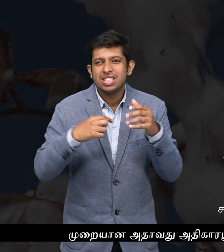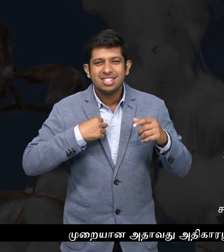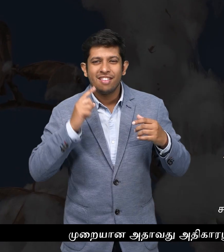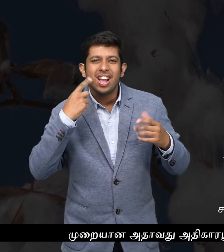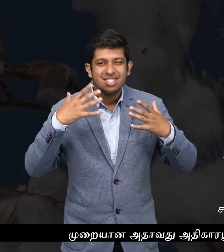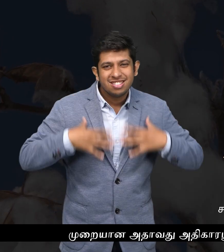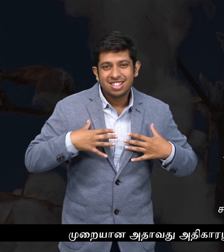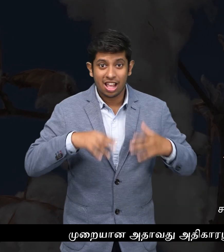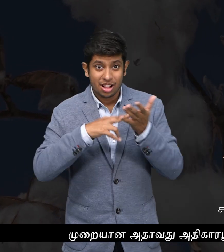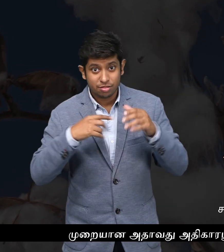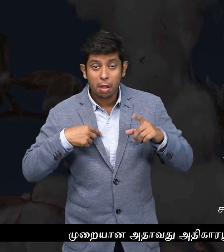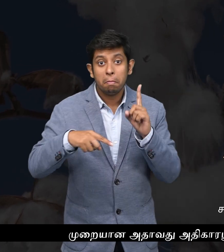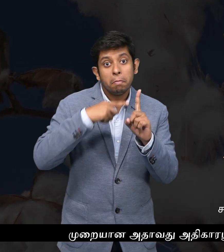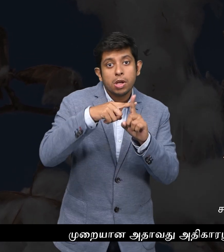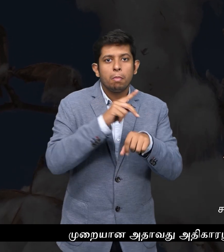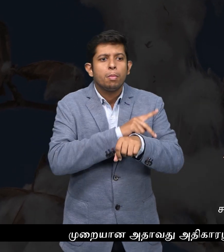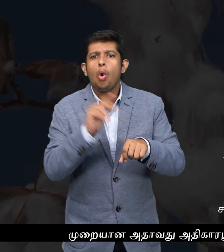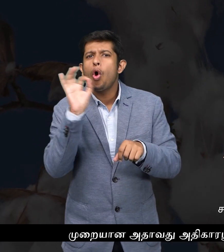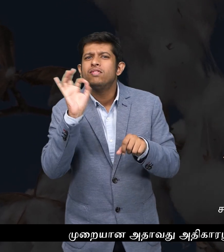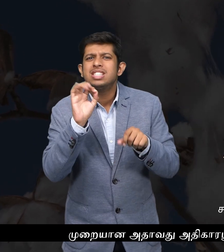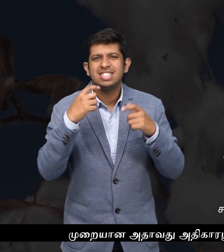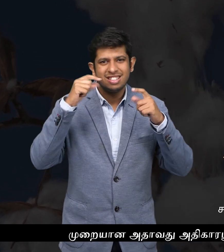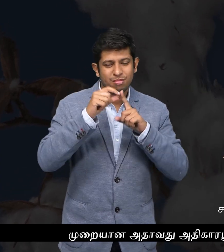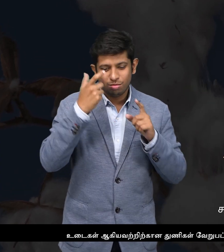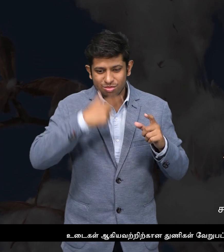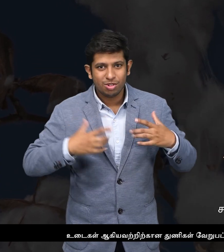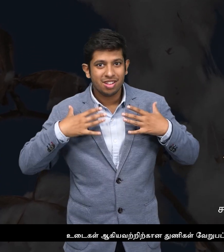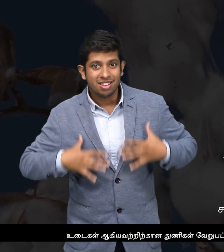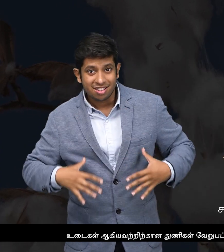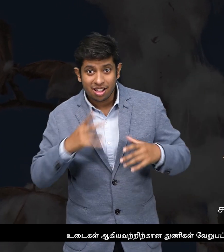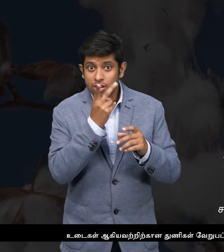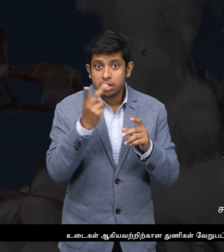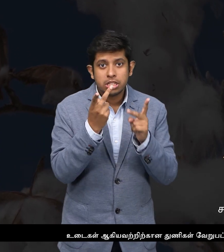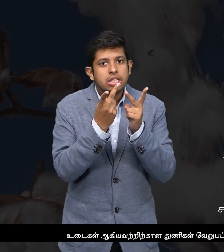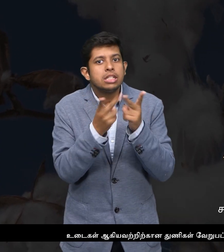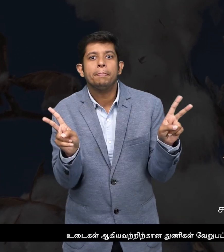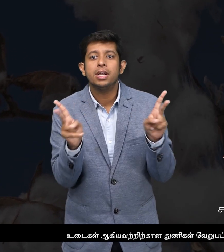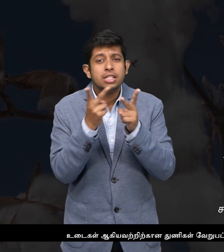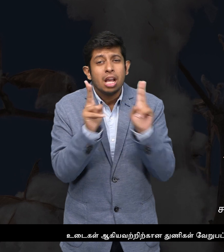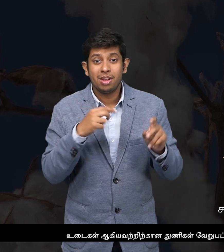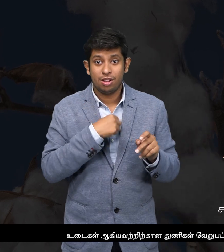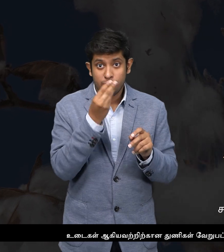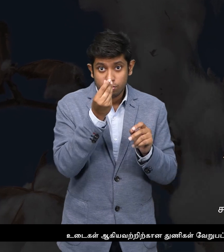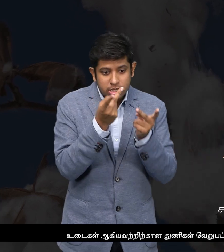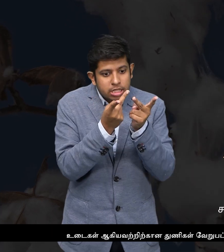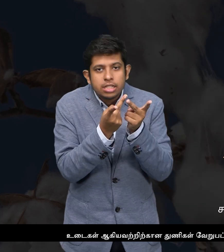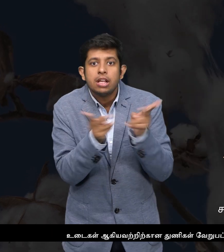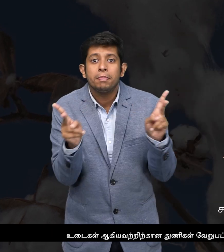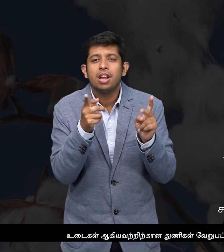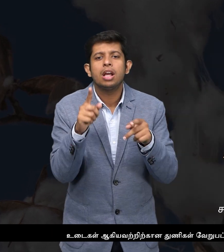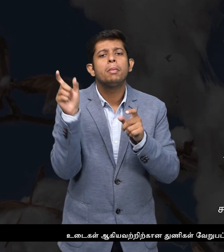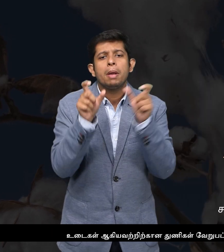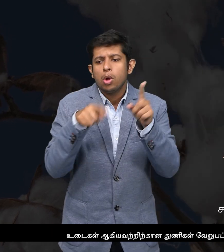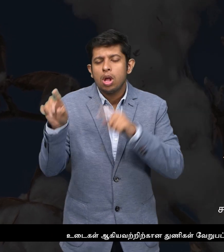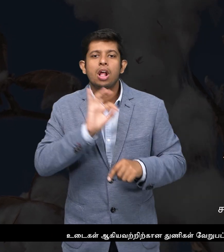சாதாரணமாக வெளியே செல்வதற்கான உடைகளும் மற்றும் முறையான, அதாவது அதிகாரப்பூர்வமான அல்லது